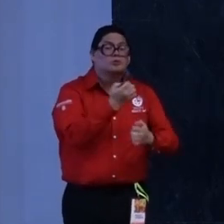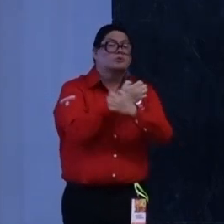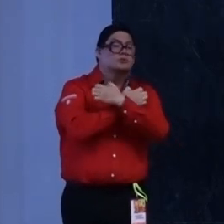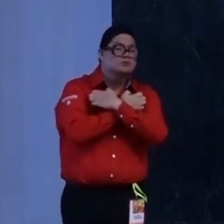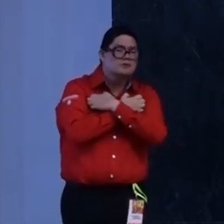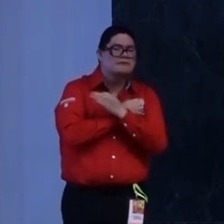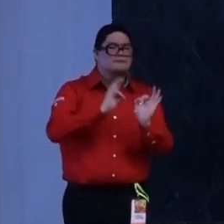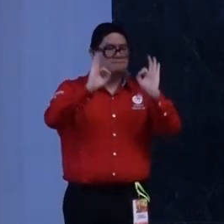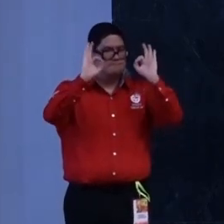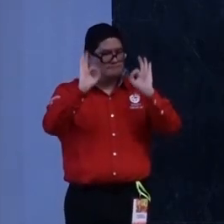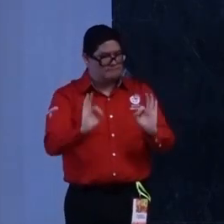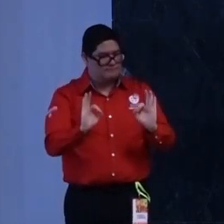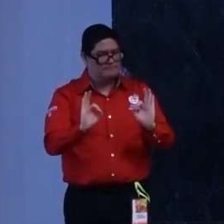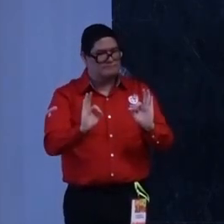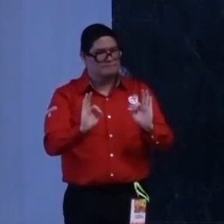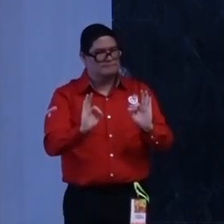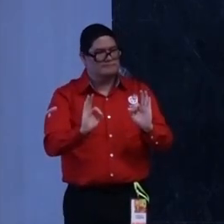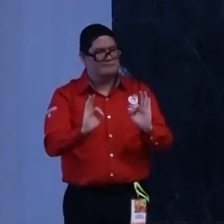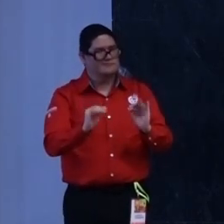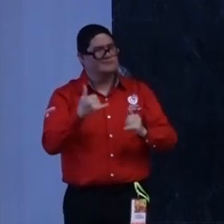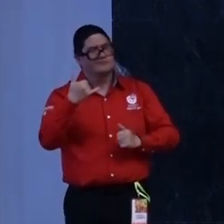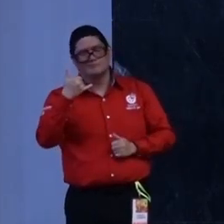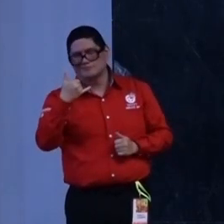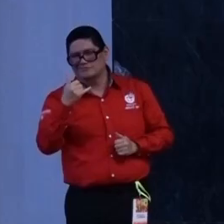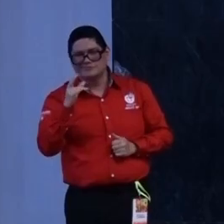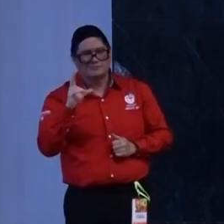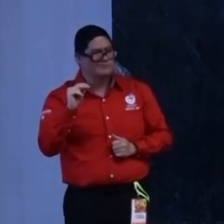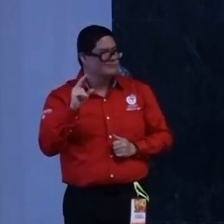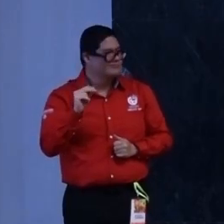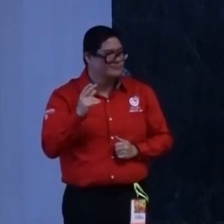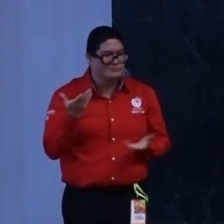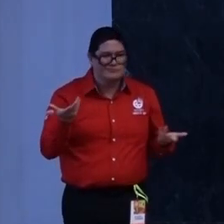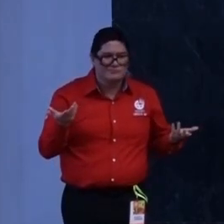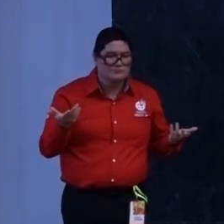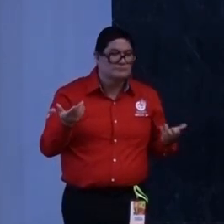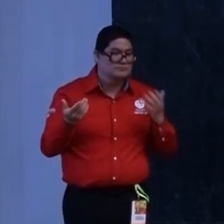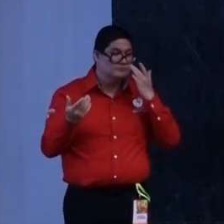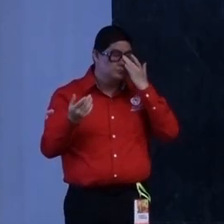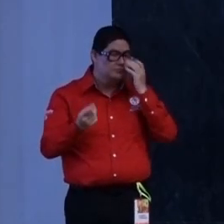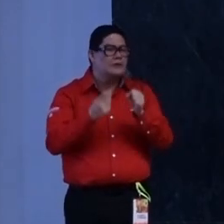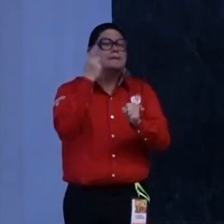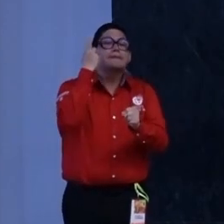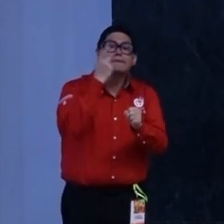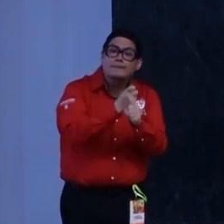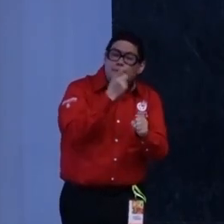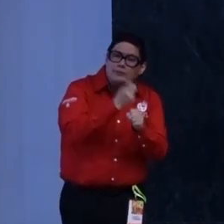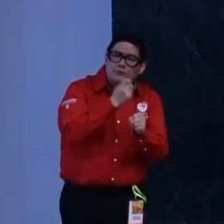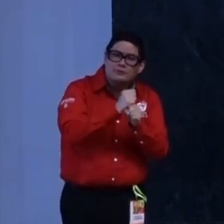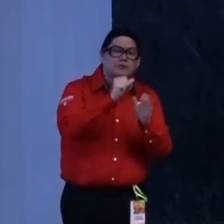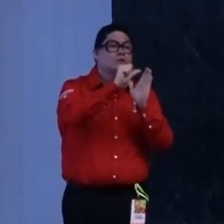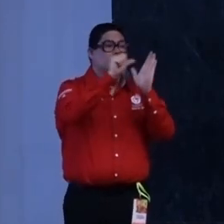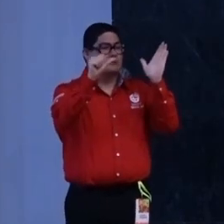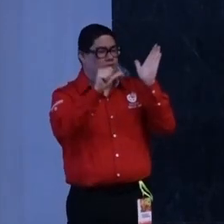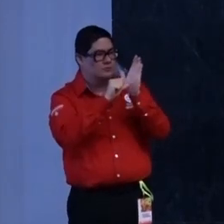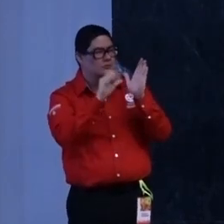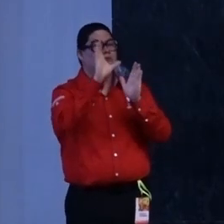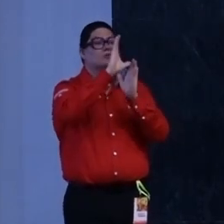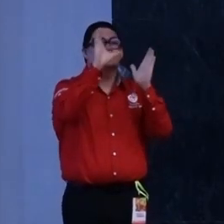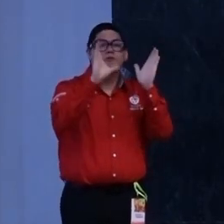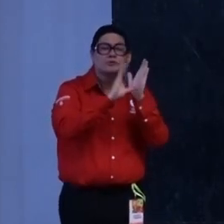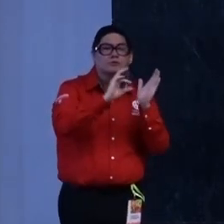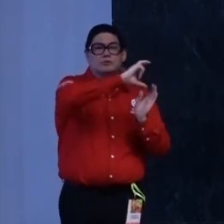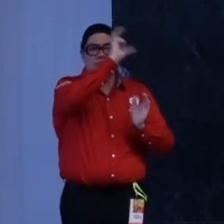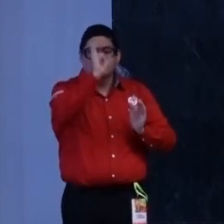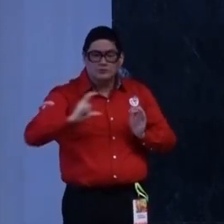educación de calidad. Y no es bueno, lo dice en uno de los primeros artículos de la